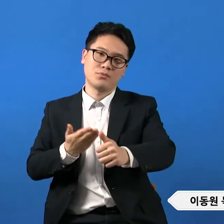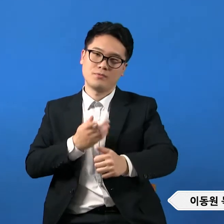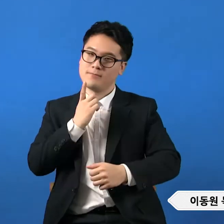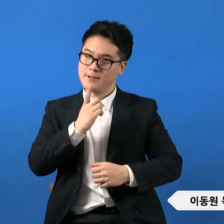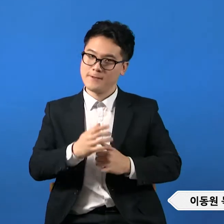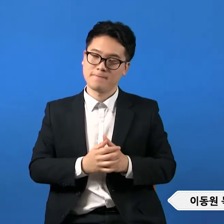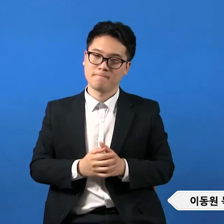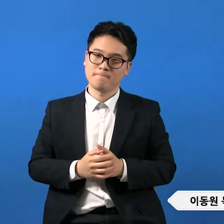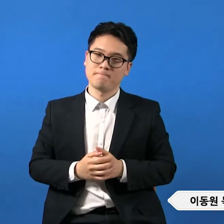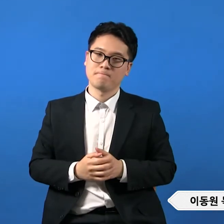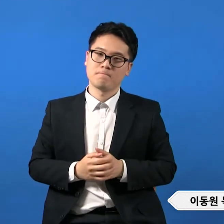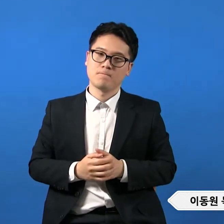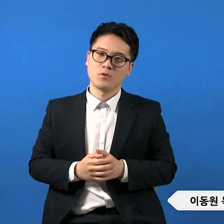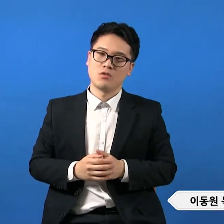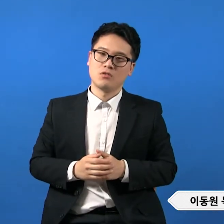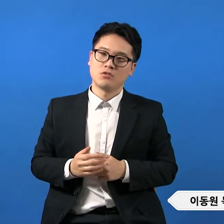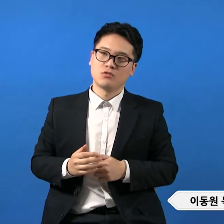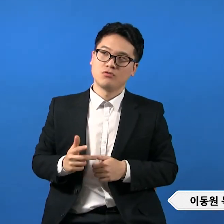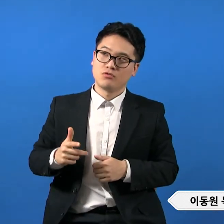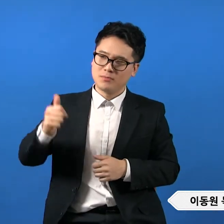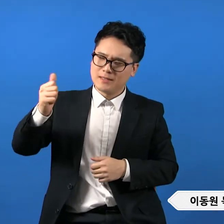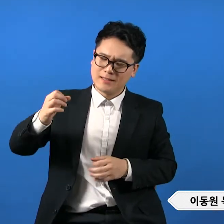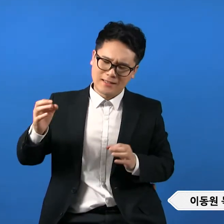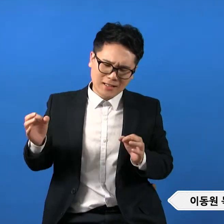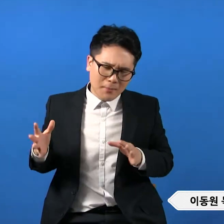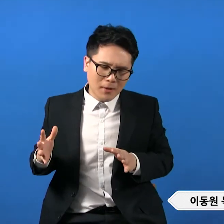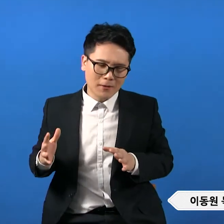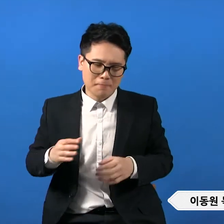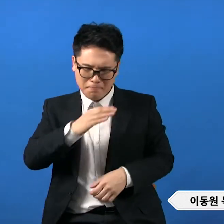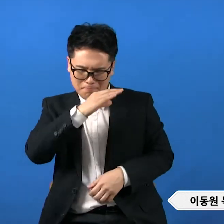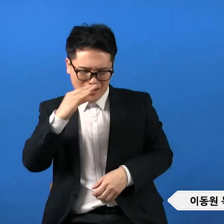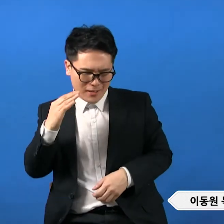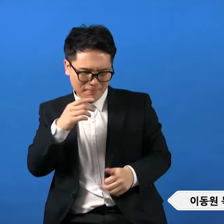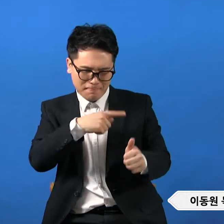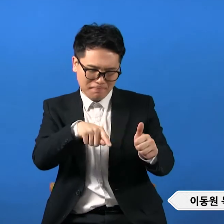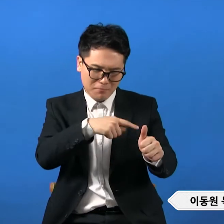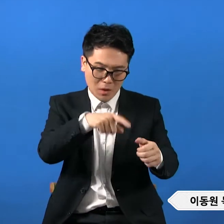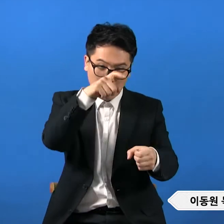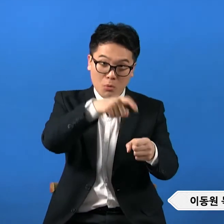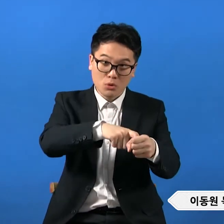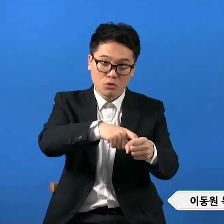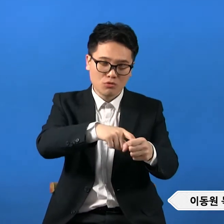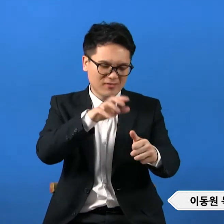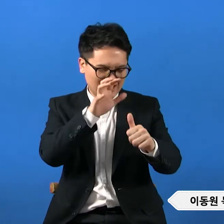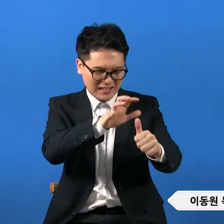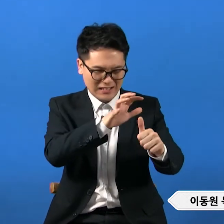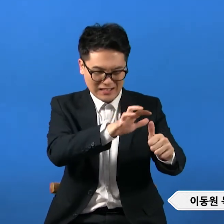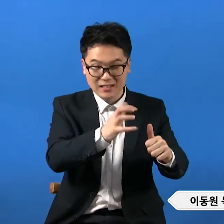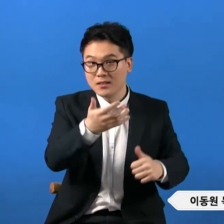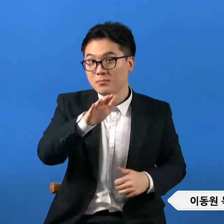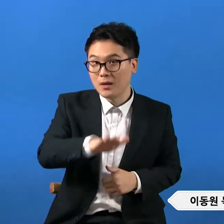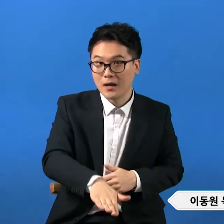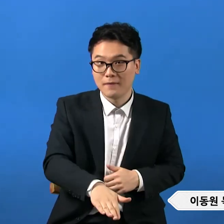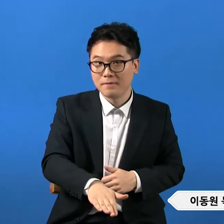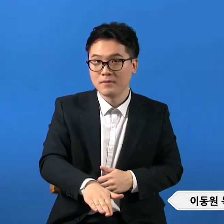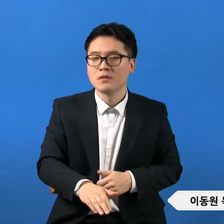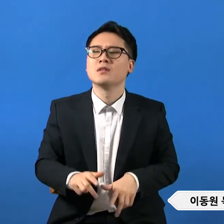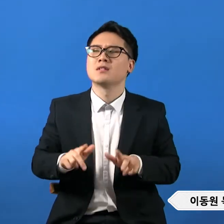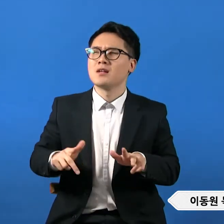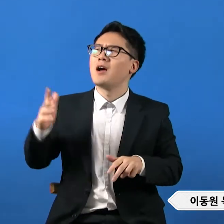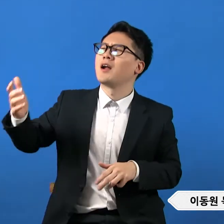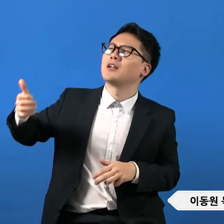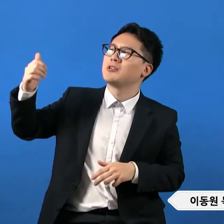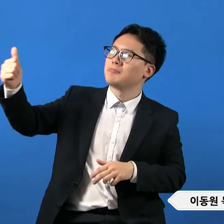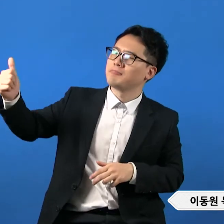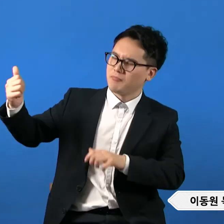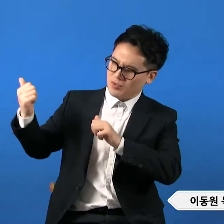위해서 잠시 채찍을 내렸지만 다시 품에 안으시는 그분 앞에 이제는 진노를 거두어